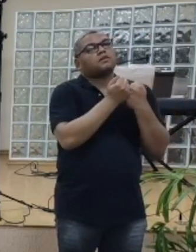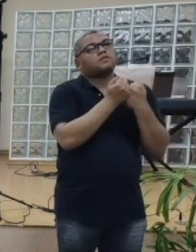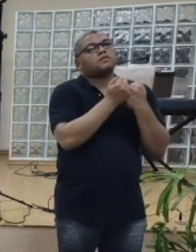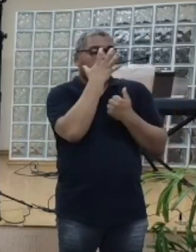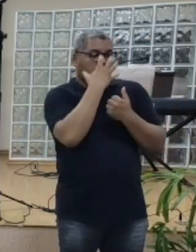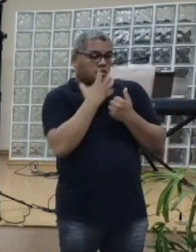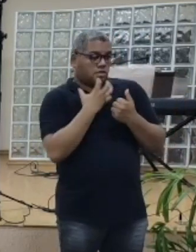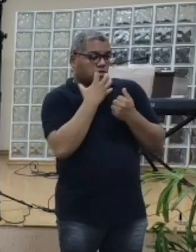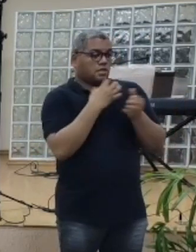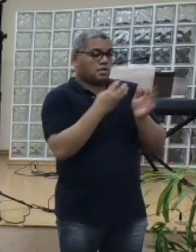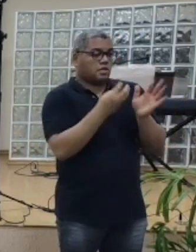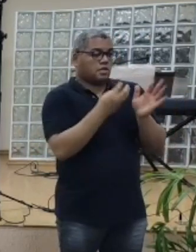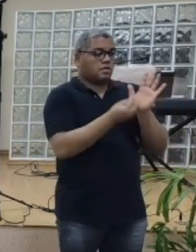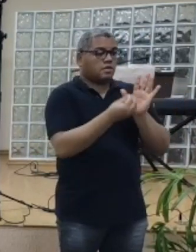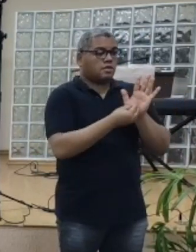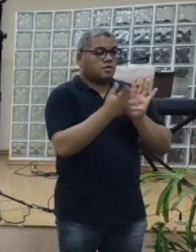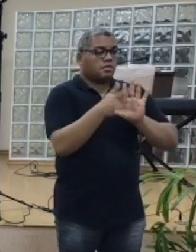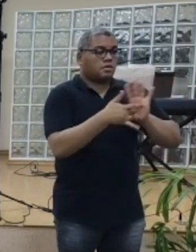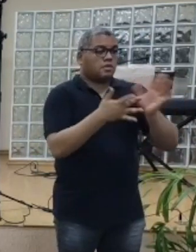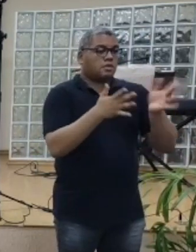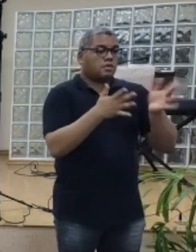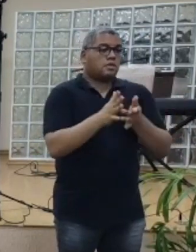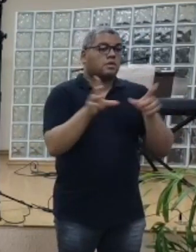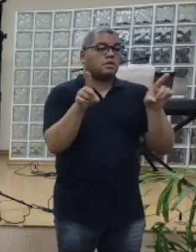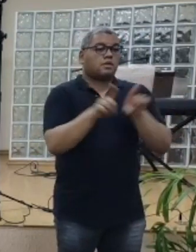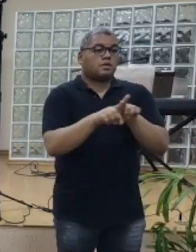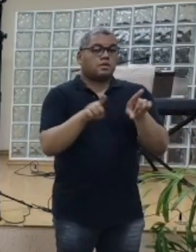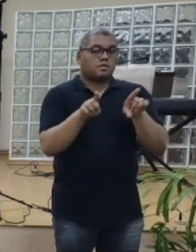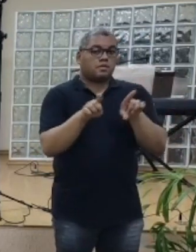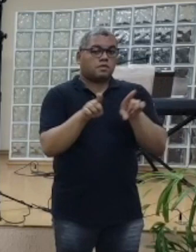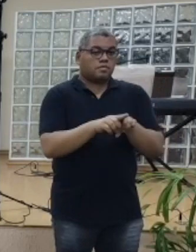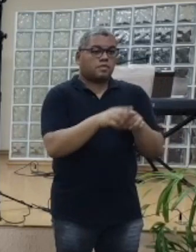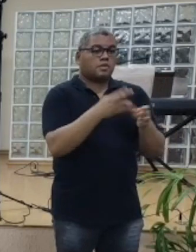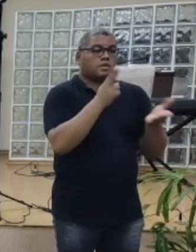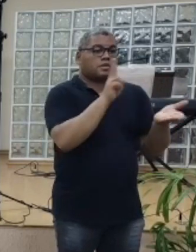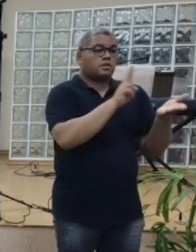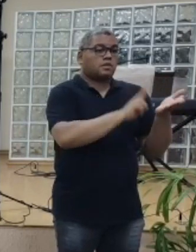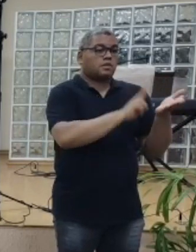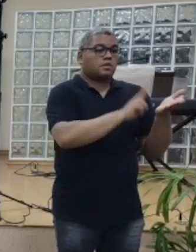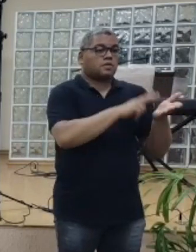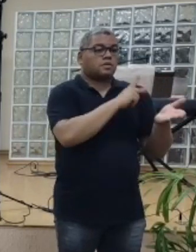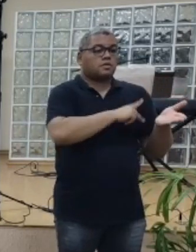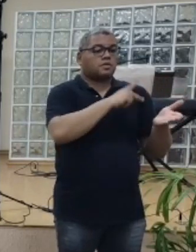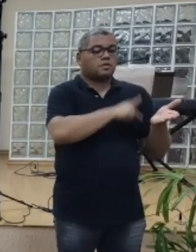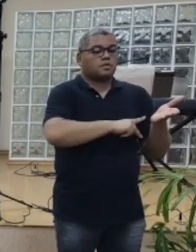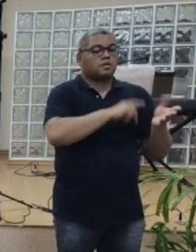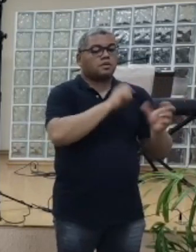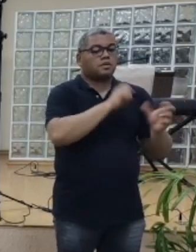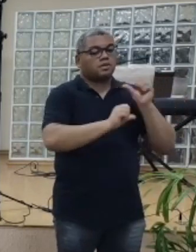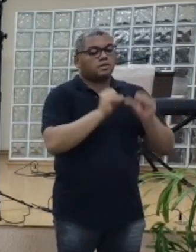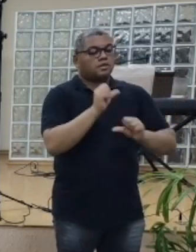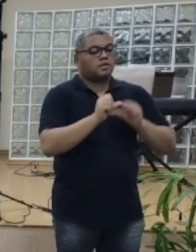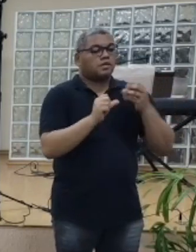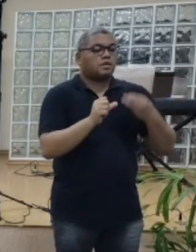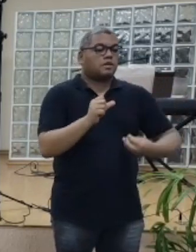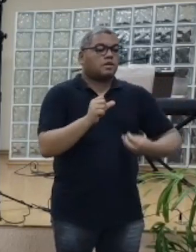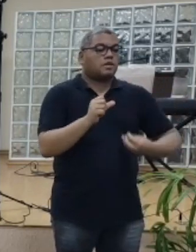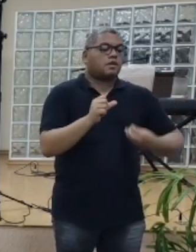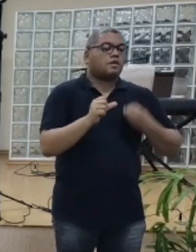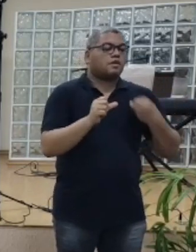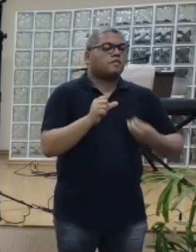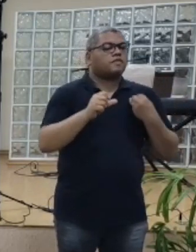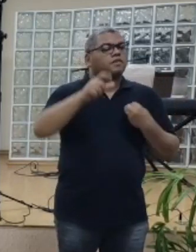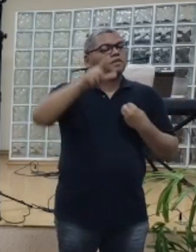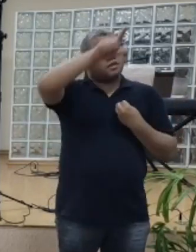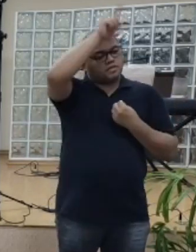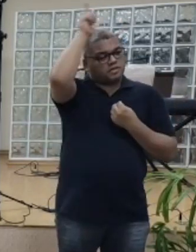Evangelho de Cristo Jesus. Esta também é a carta de Paulo que transformou a vida de Martinho Lutero. Então,